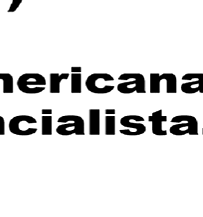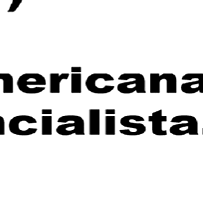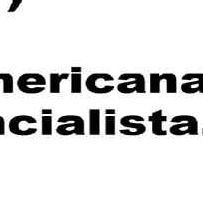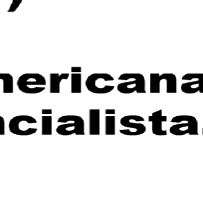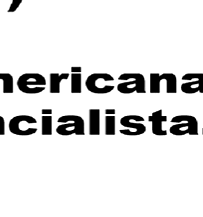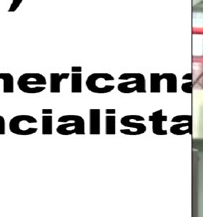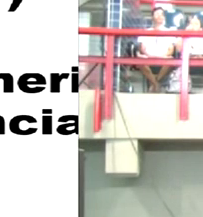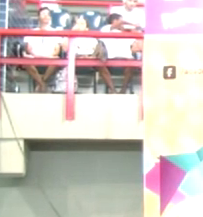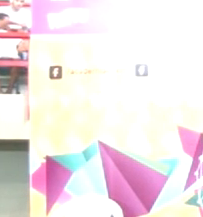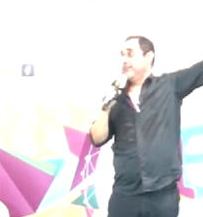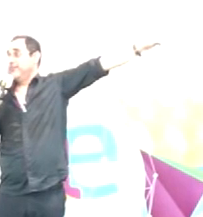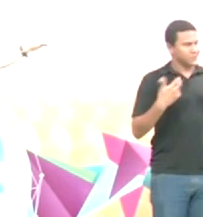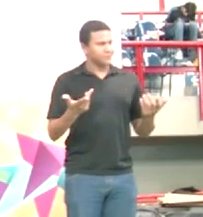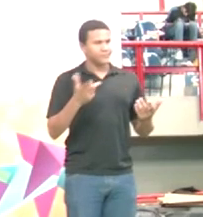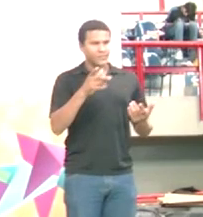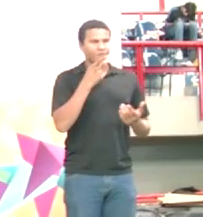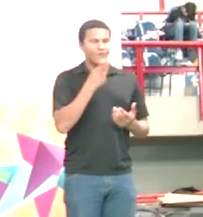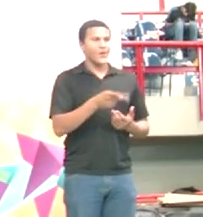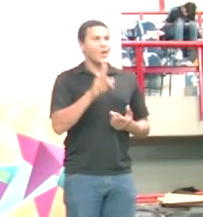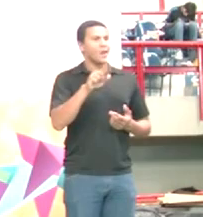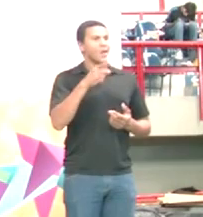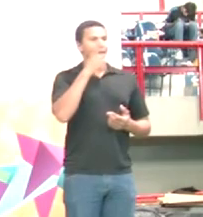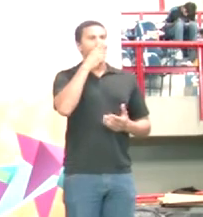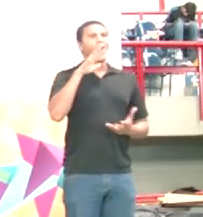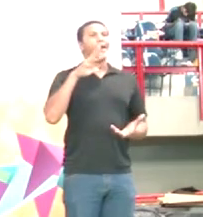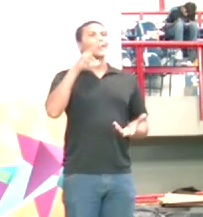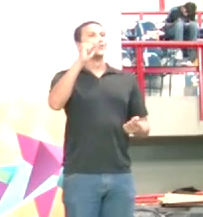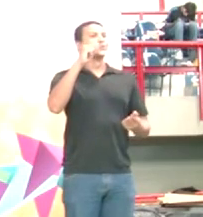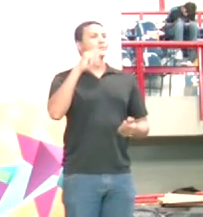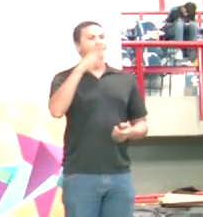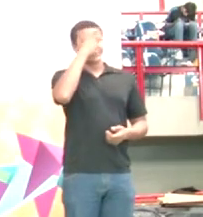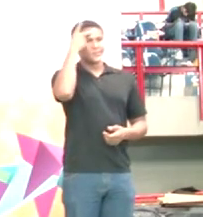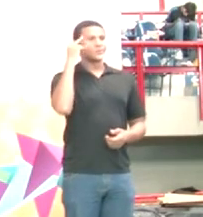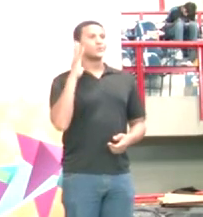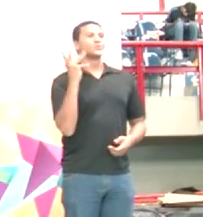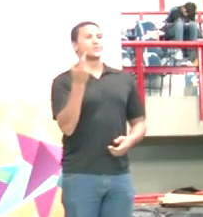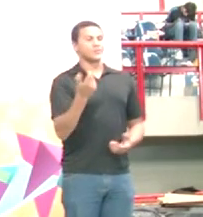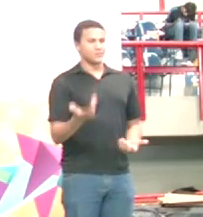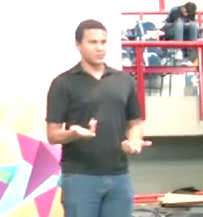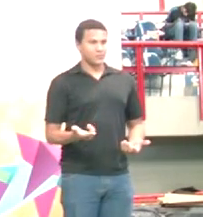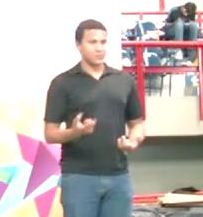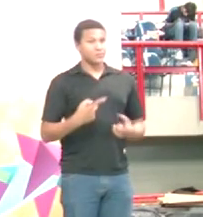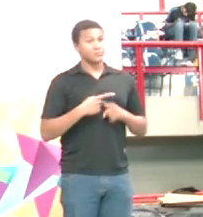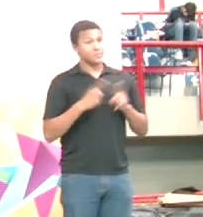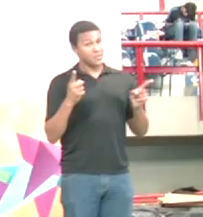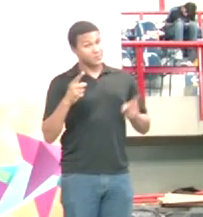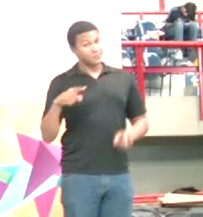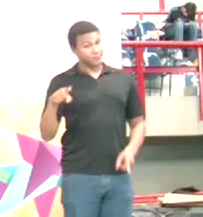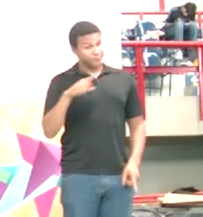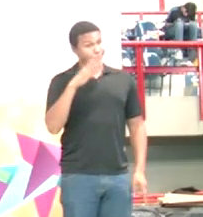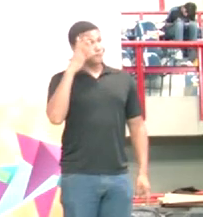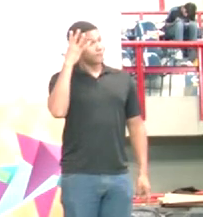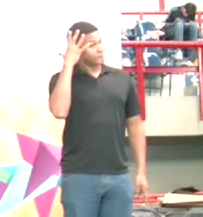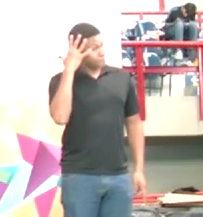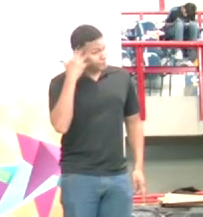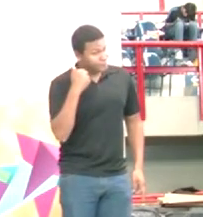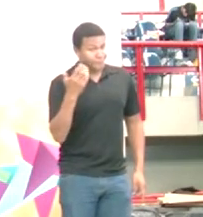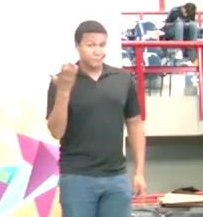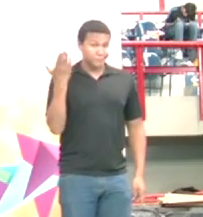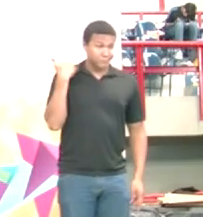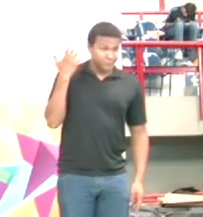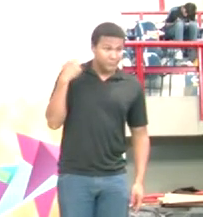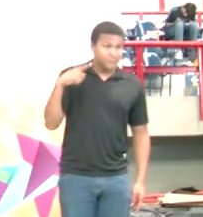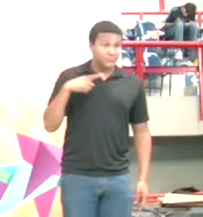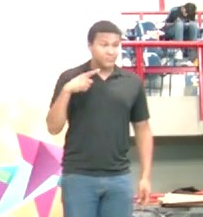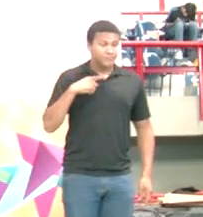assim, universais. Não é uma piada isso? Mas você sabe que naquela época